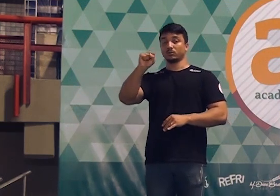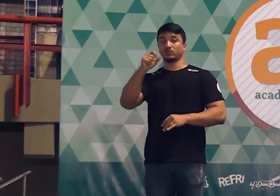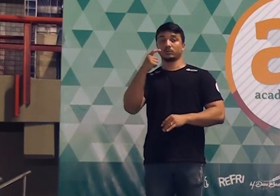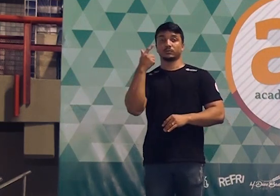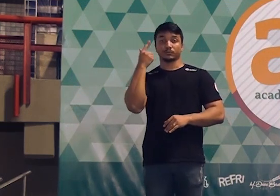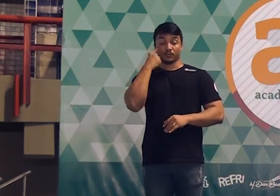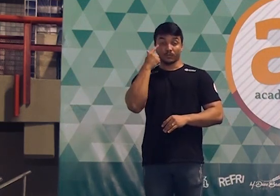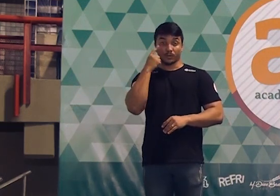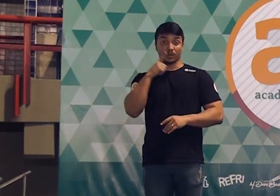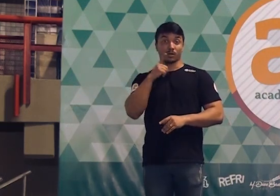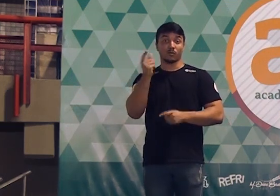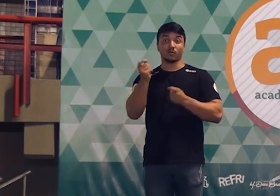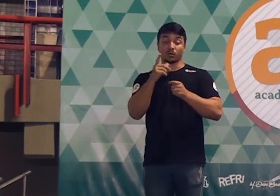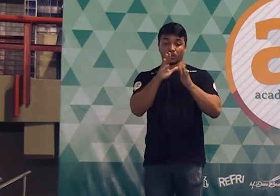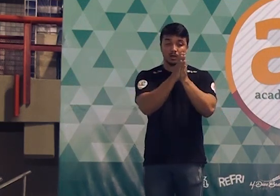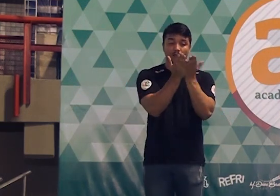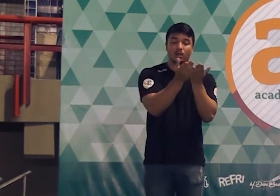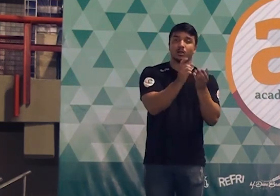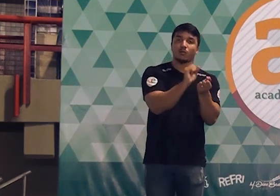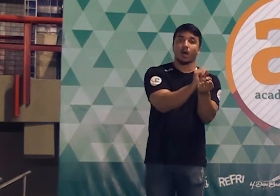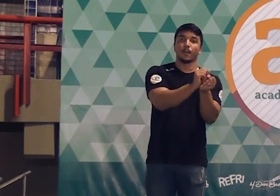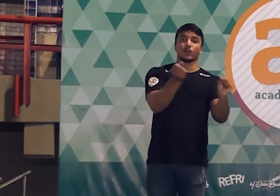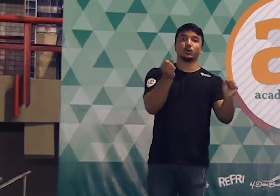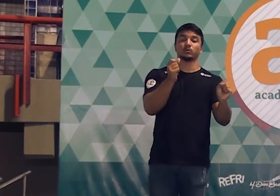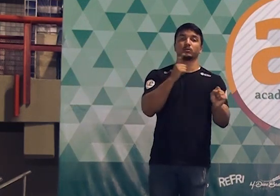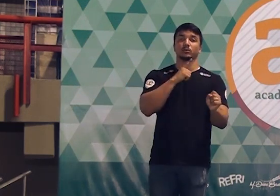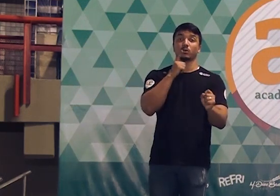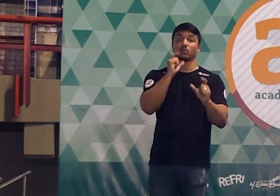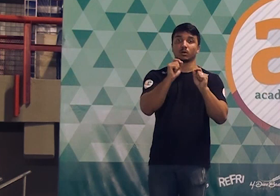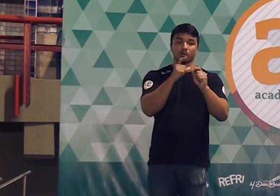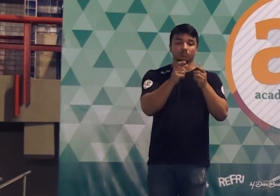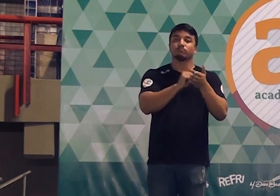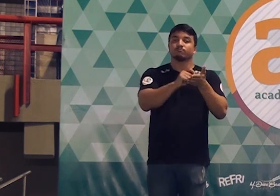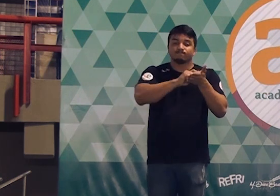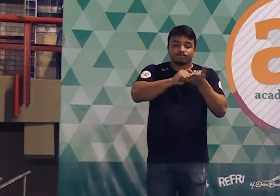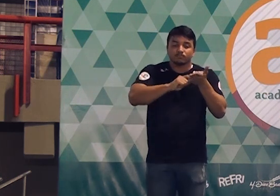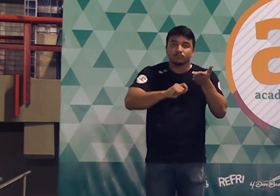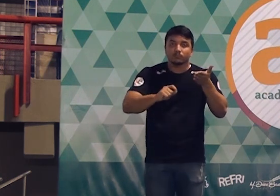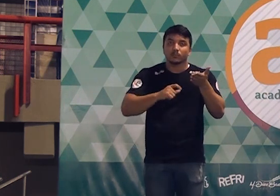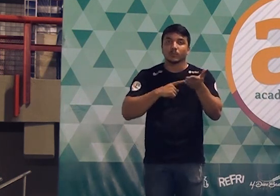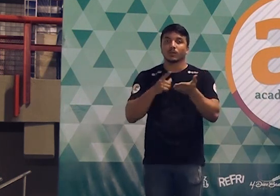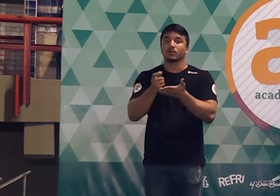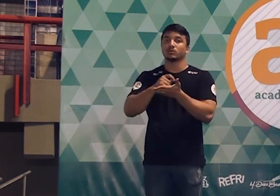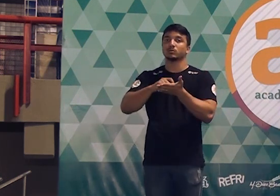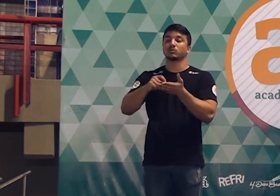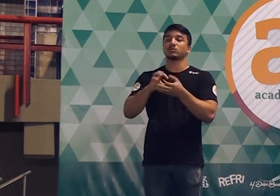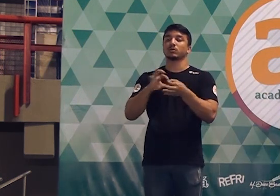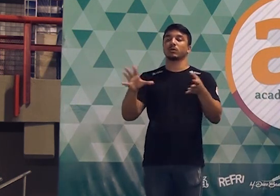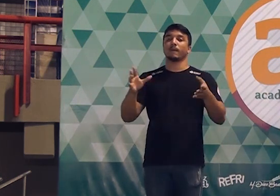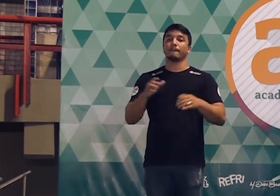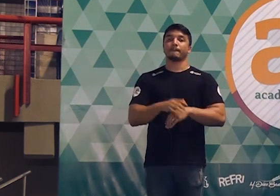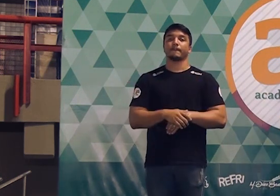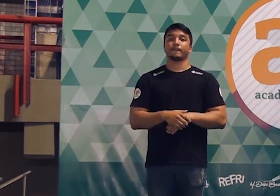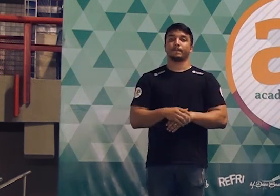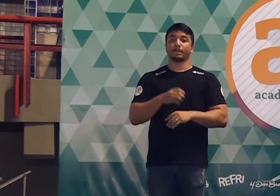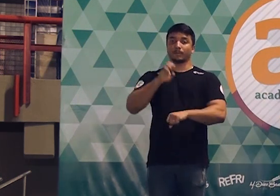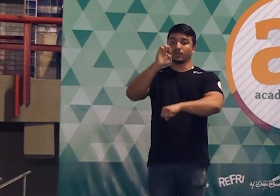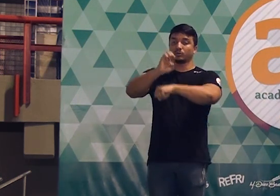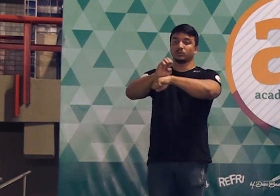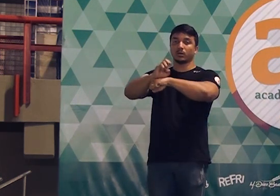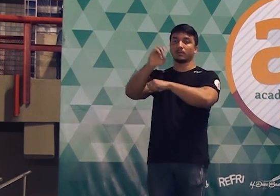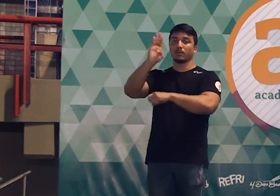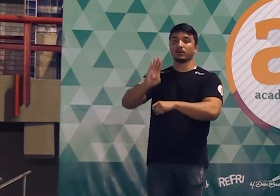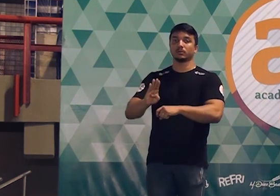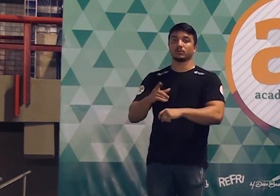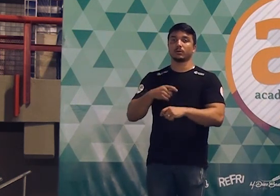historiadoras desse país, num livro chamado Abolição, tem relato escrito de senhor de escravo dizendo: o Estado